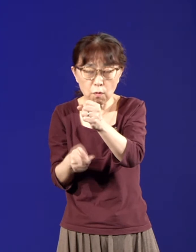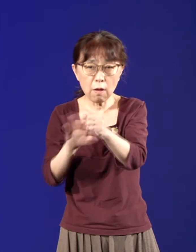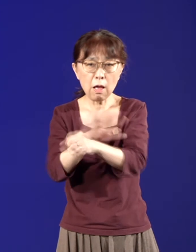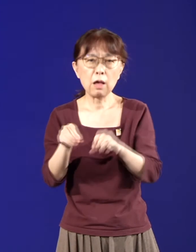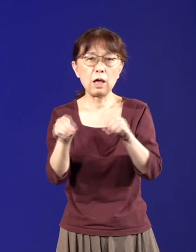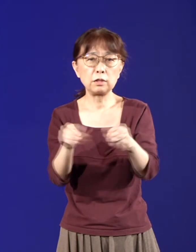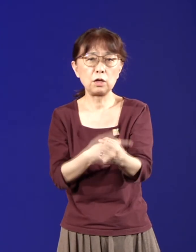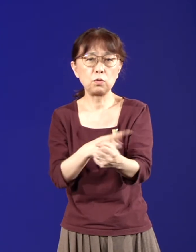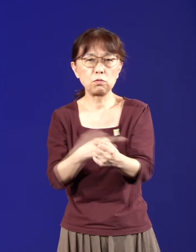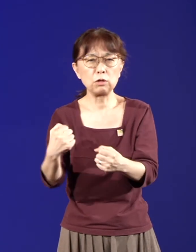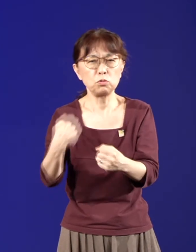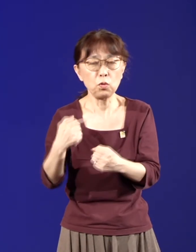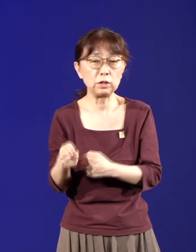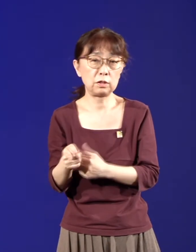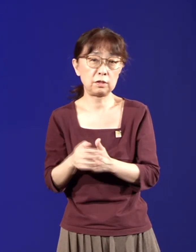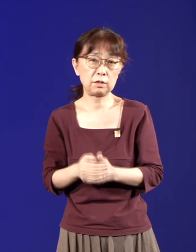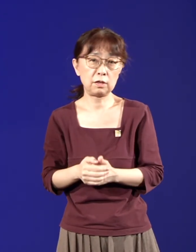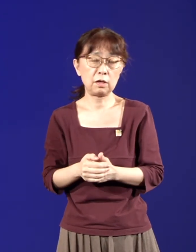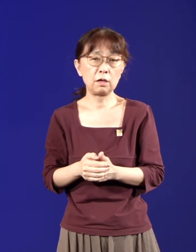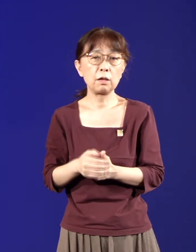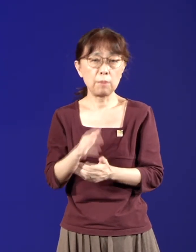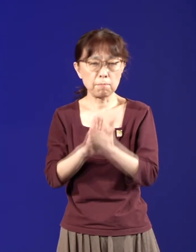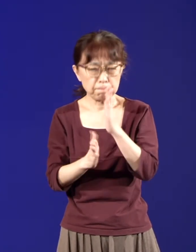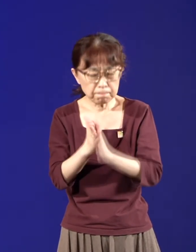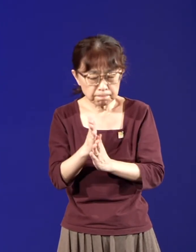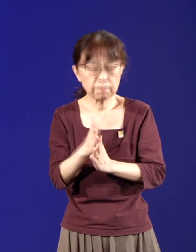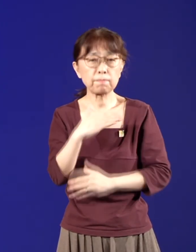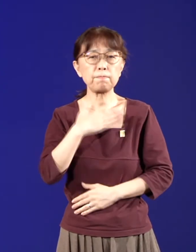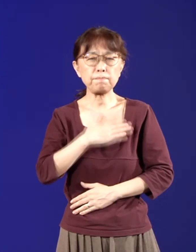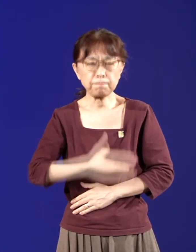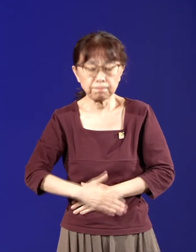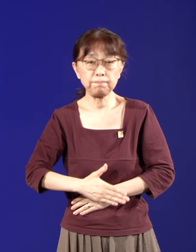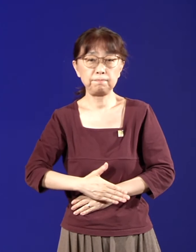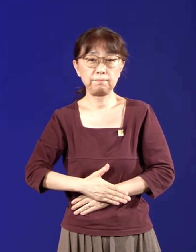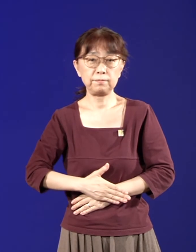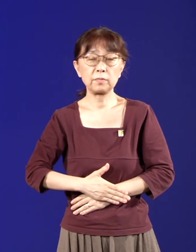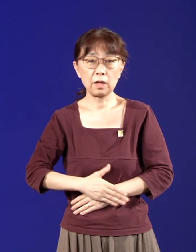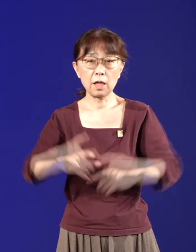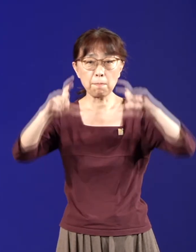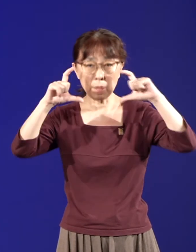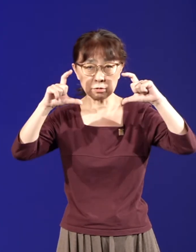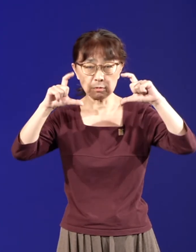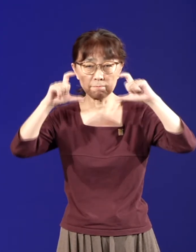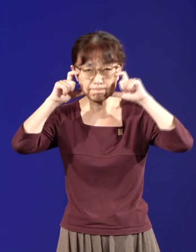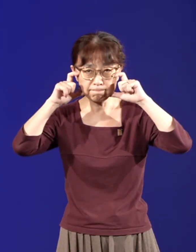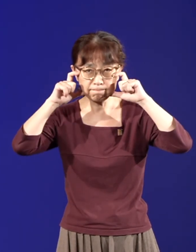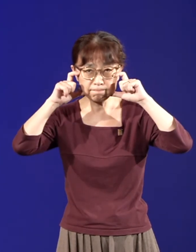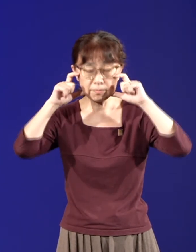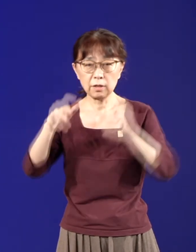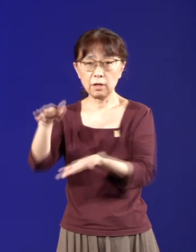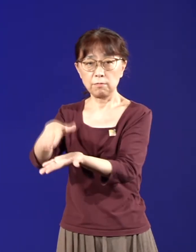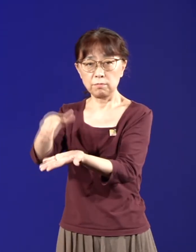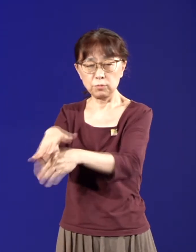という状況、このことに改めて認識をしていただきまして、マスクの着用、手指消